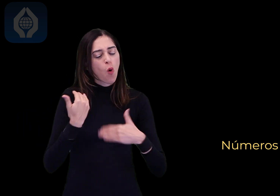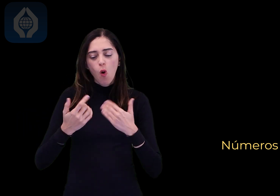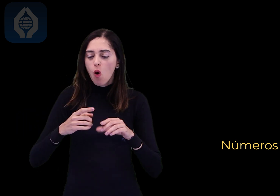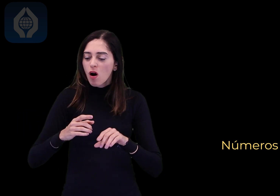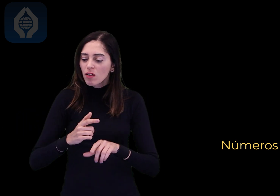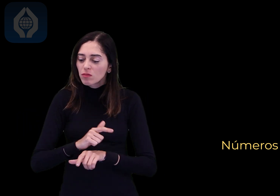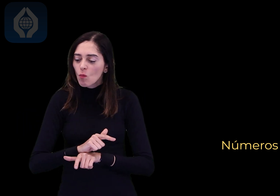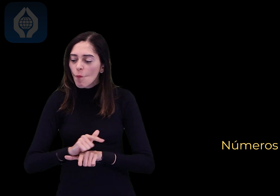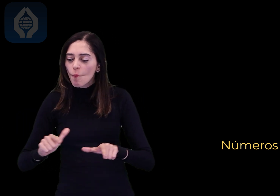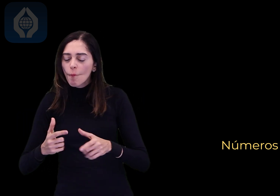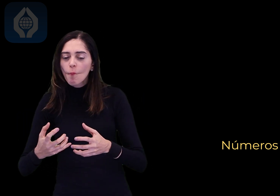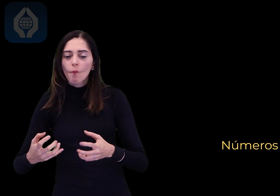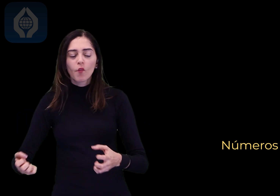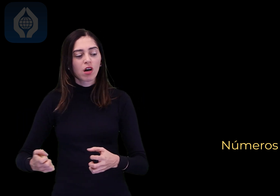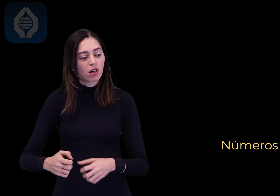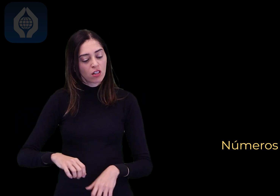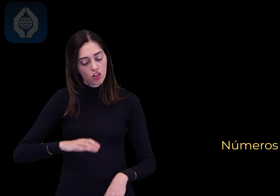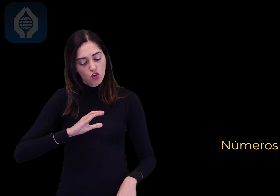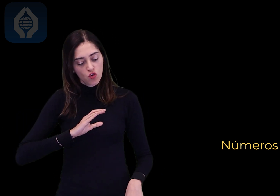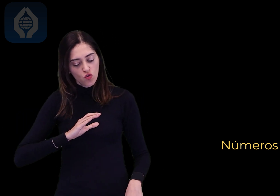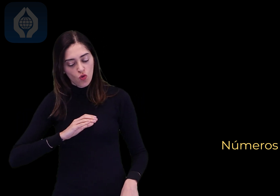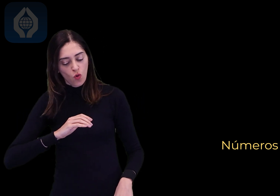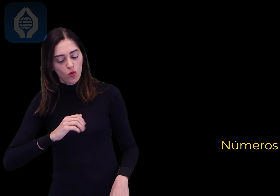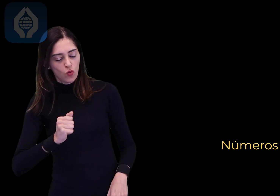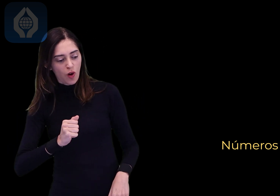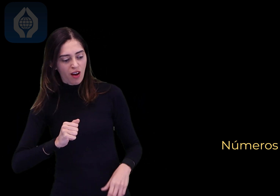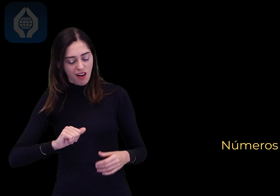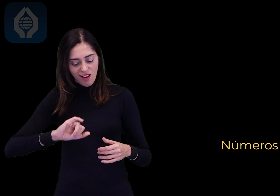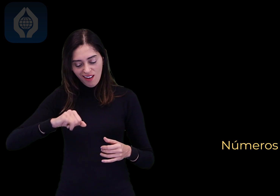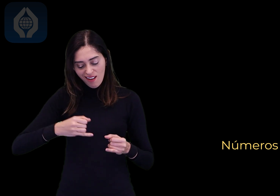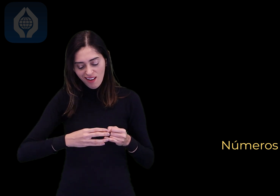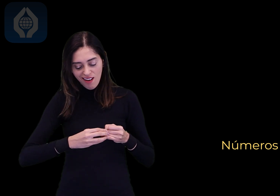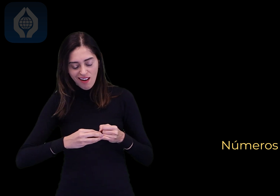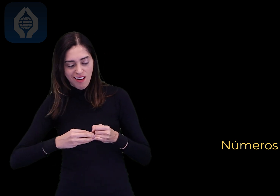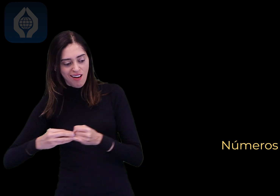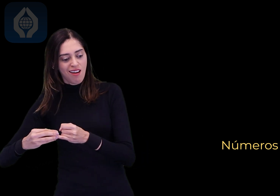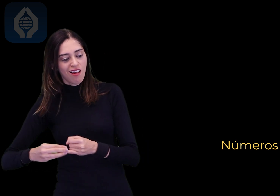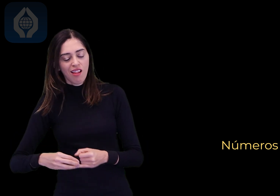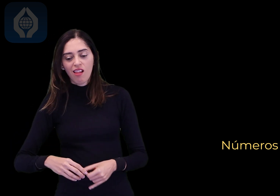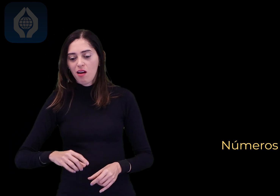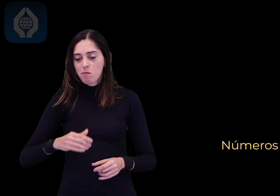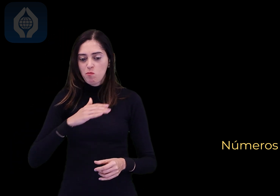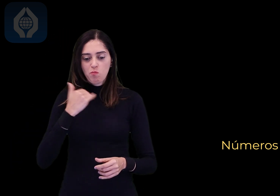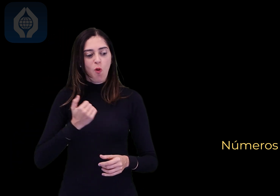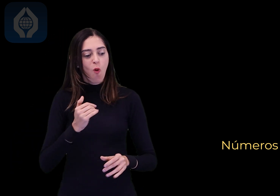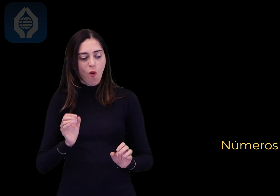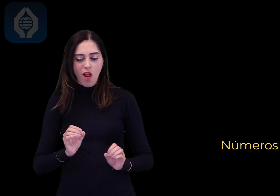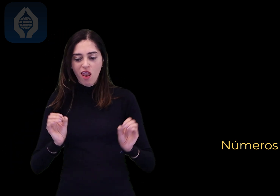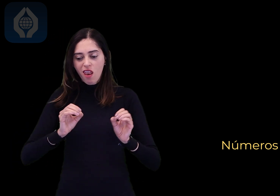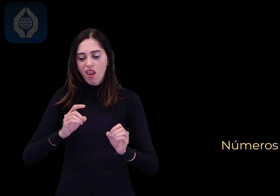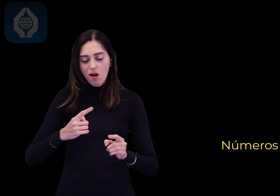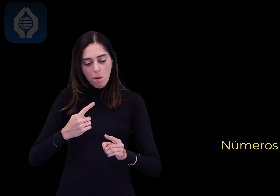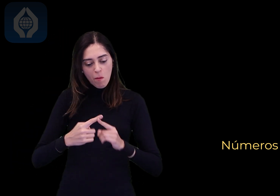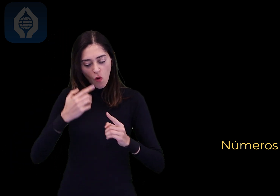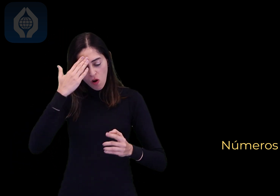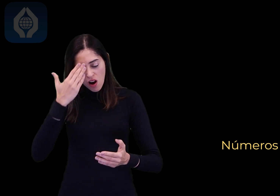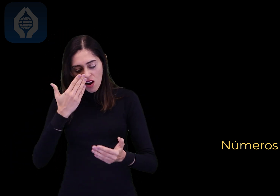nele morreriam no deserto. Porém, Josué e Caleb não morreriam porque creram no Senhor. Deus disse que depois